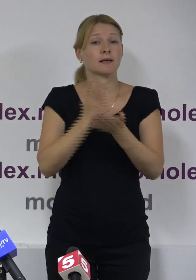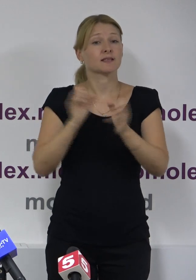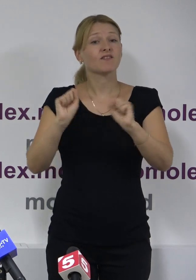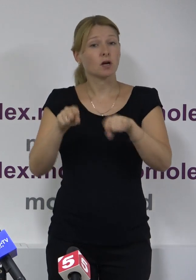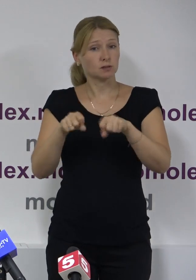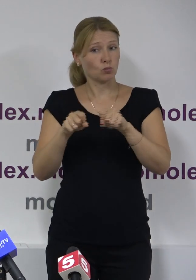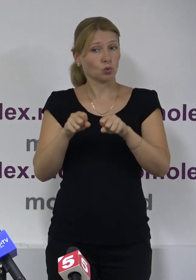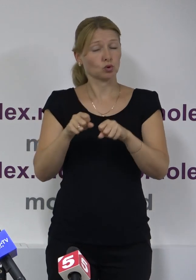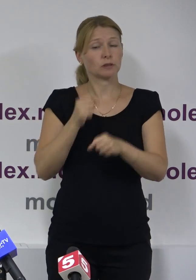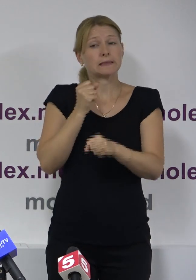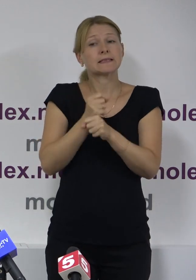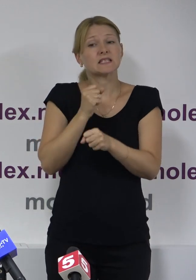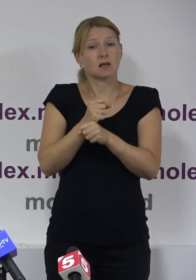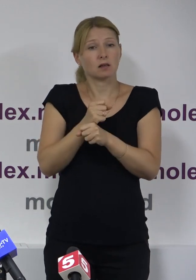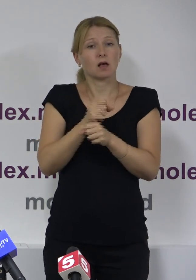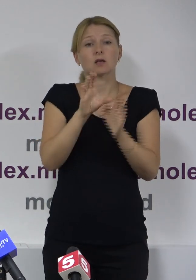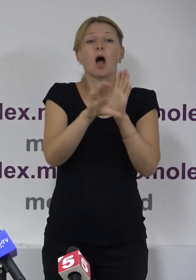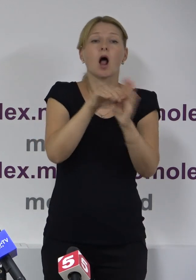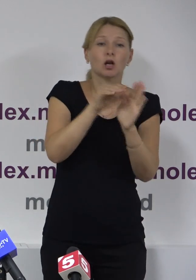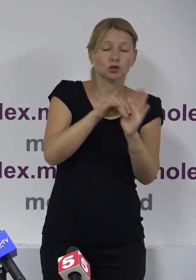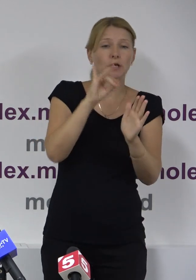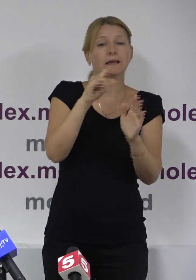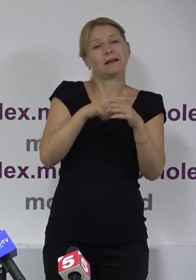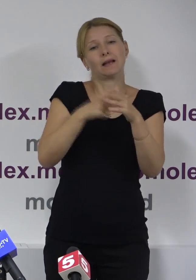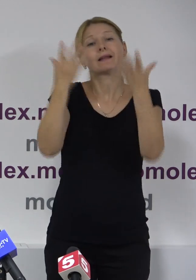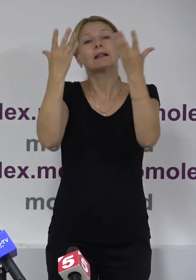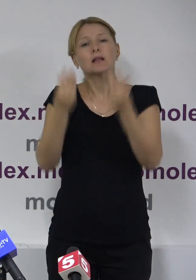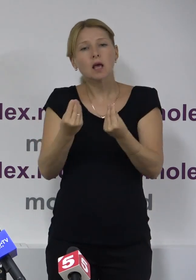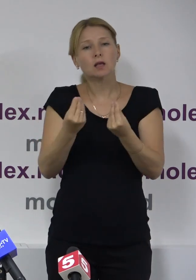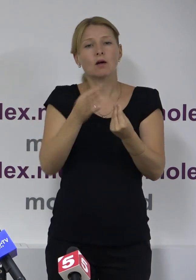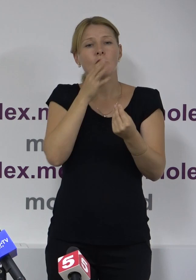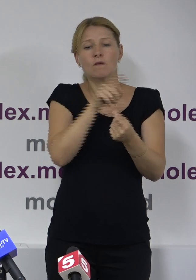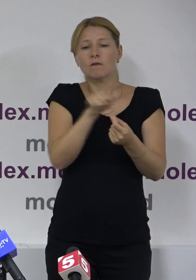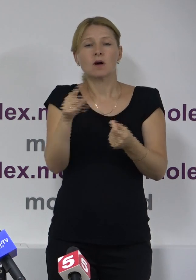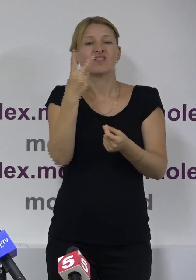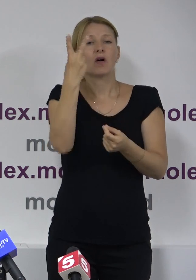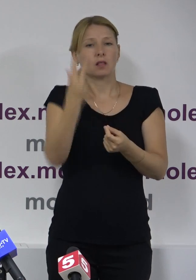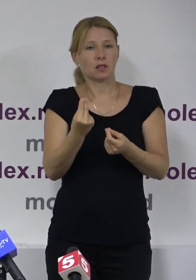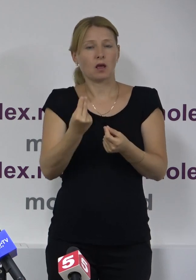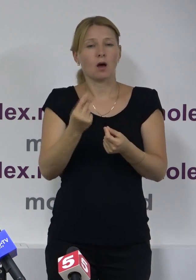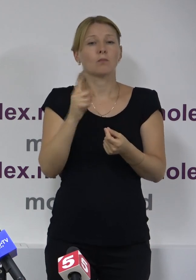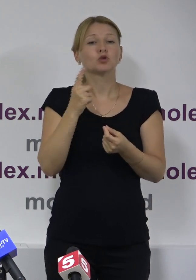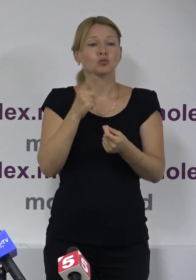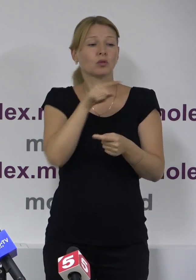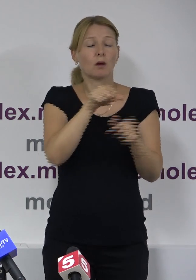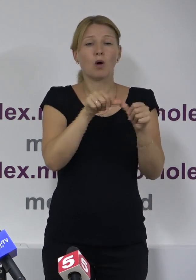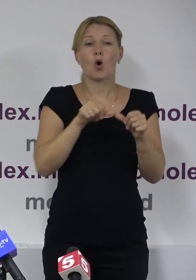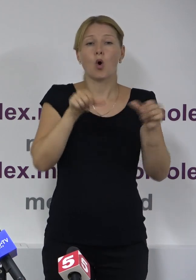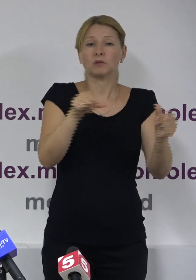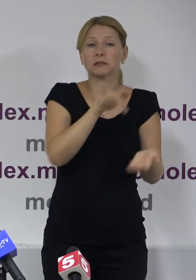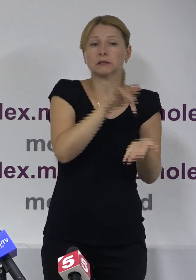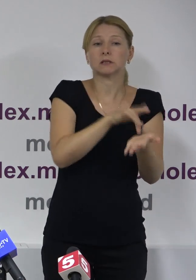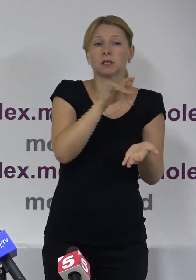posibilitatea organizării alegerilor sau zilei alegerilor timp de 2 zile, în unele secții de votare, unde Comisia Electorală Centrală